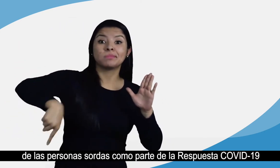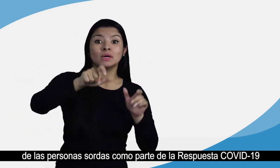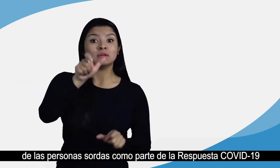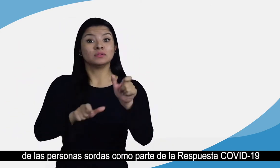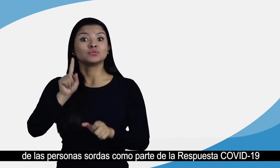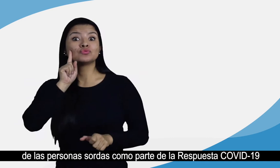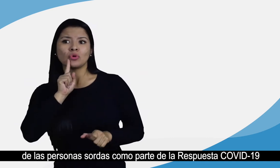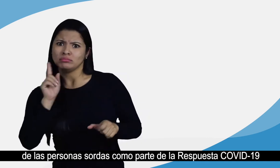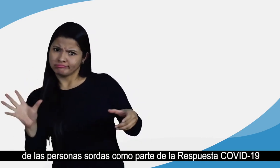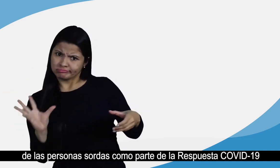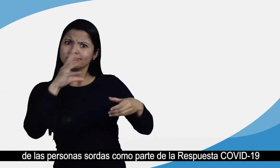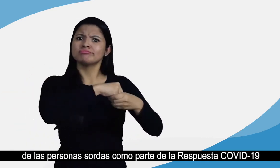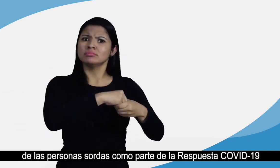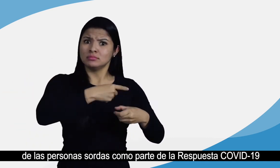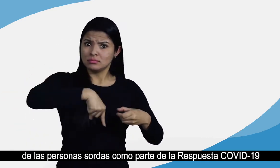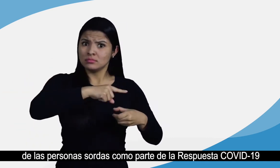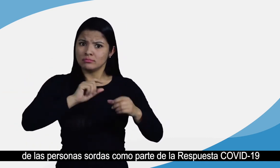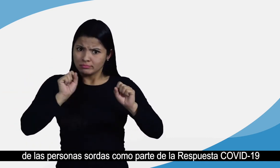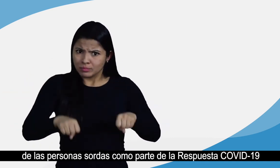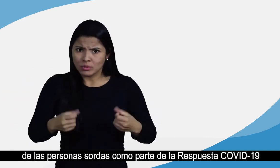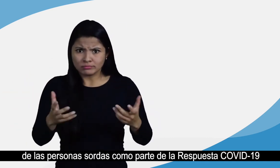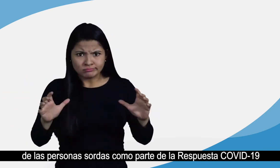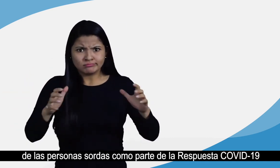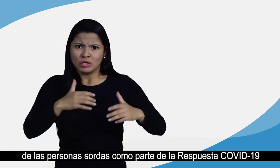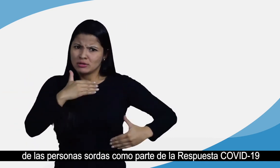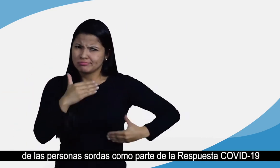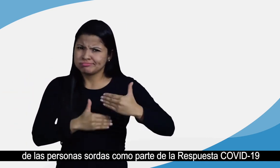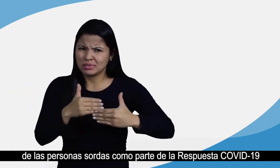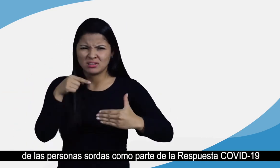de las personas sordas como parte de la respuesta COVID-19,